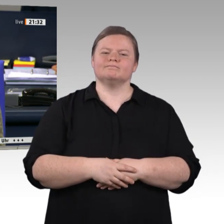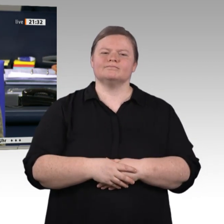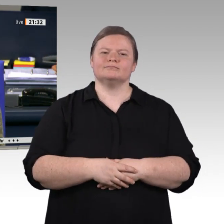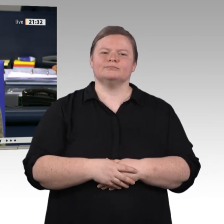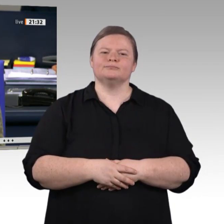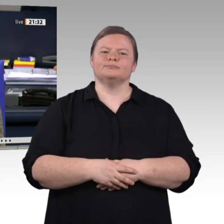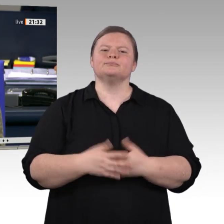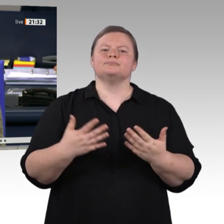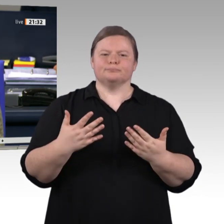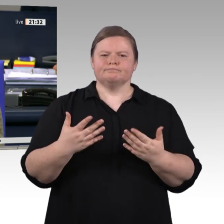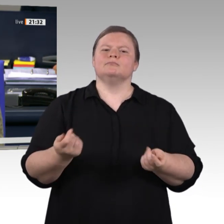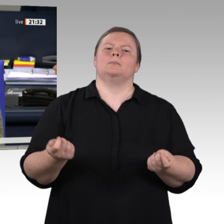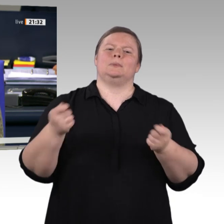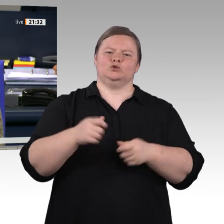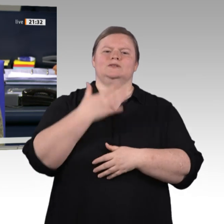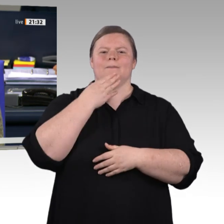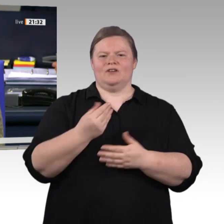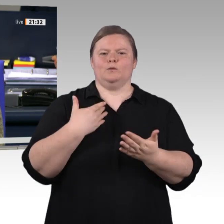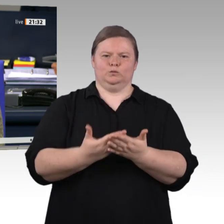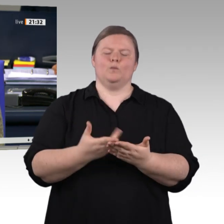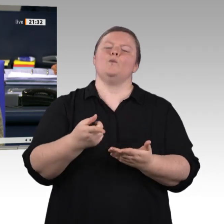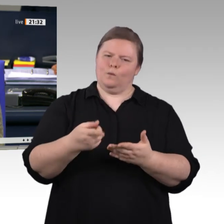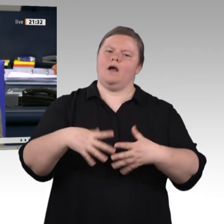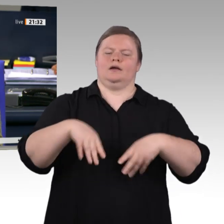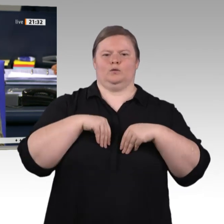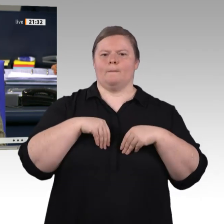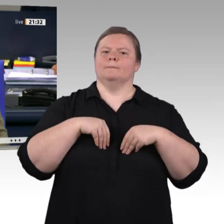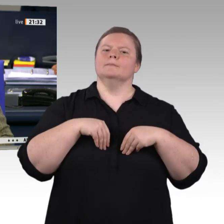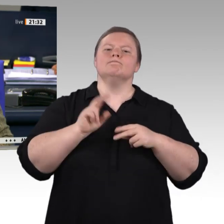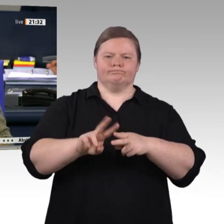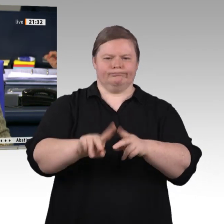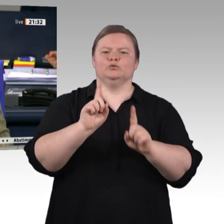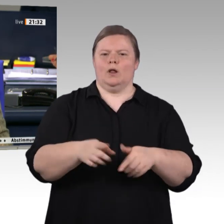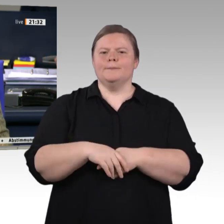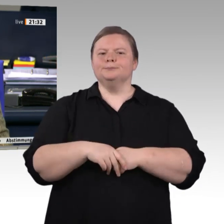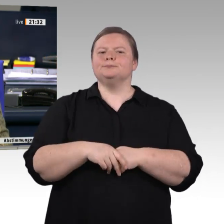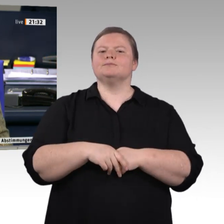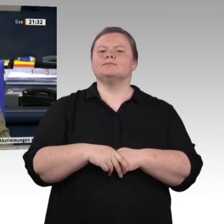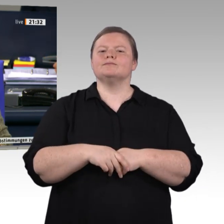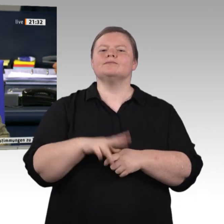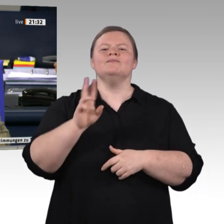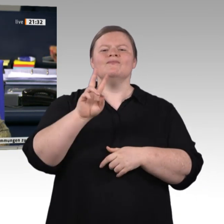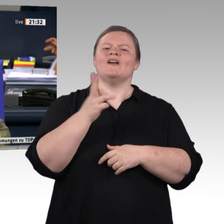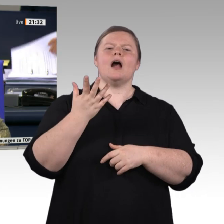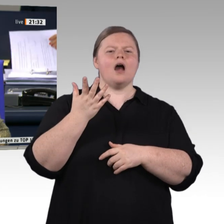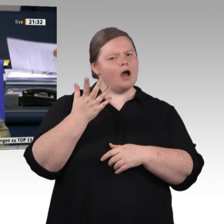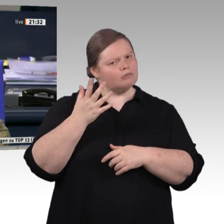Gegenstimmen kamen von den Fraktionen der Linken und Bündnis 90, die Grünen, und enthalten hat sich die Fraktion der